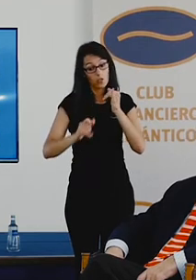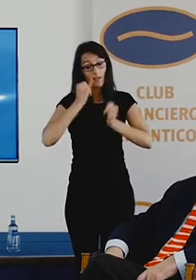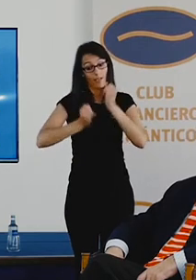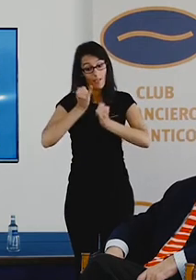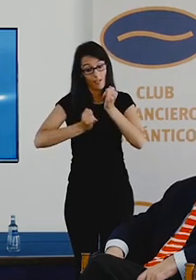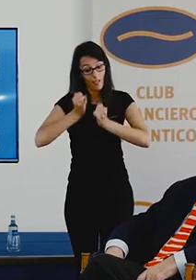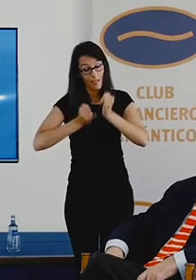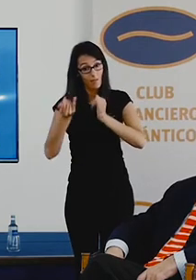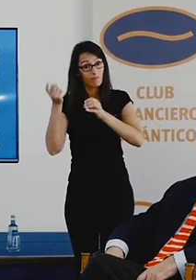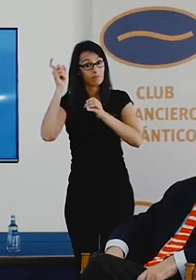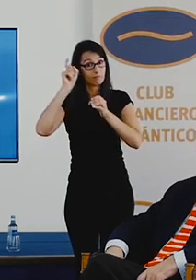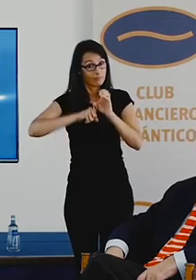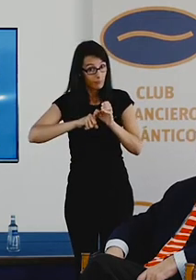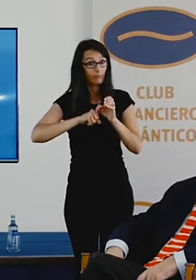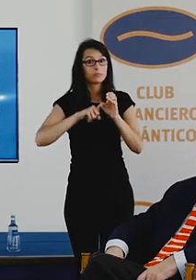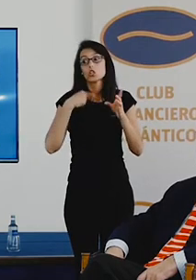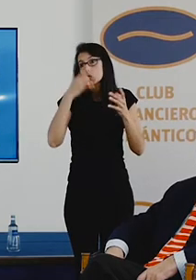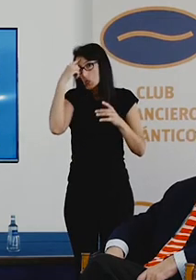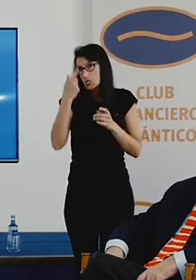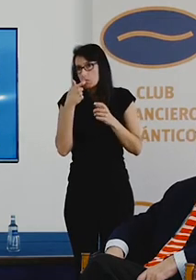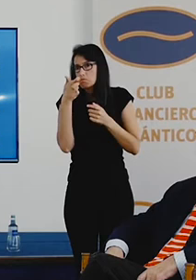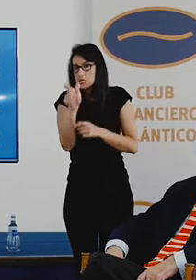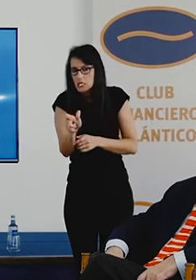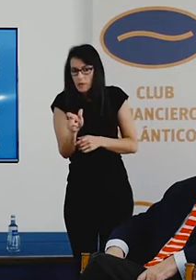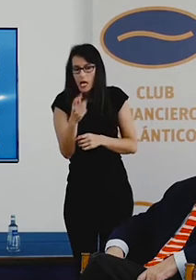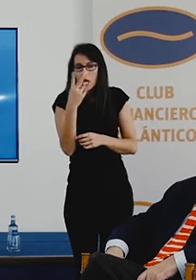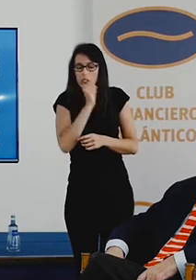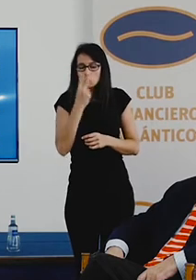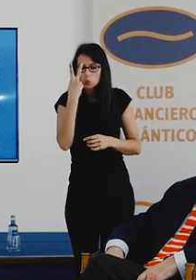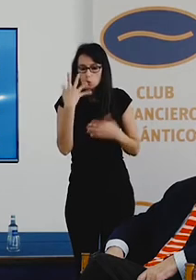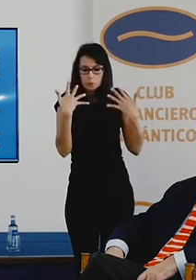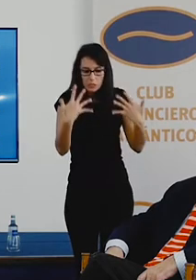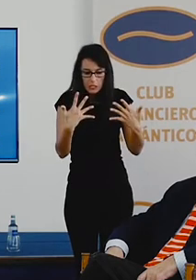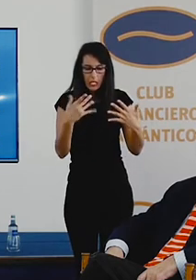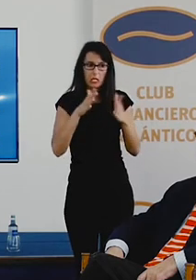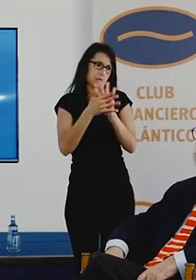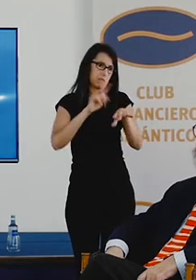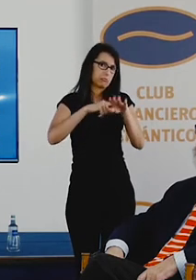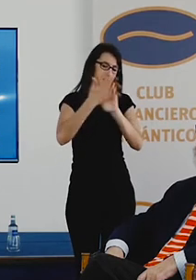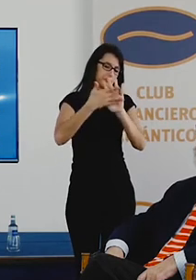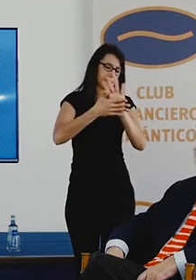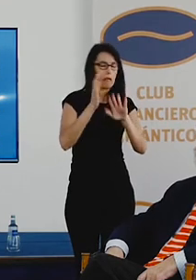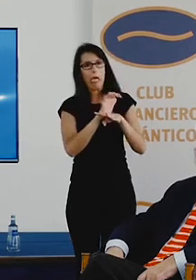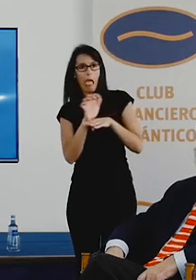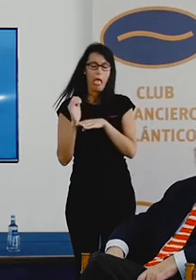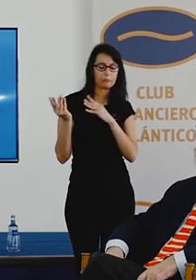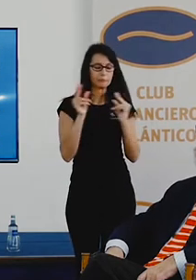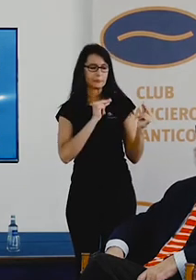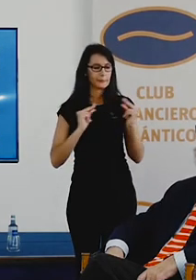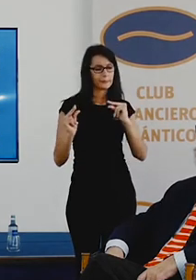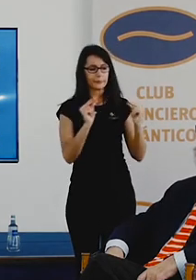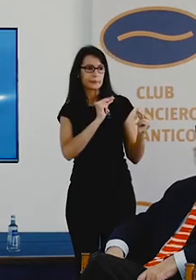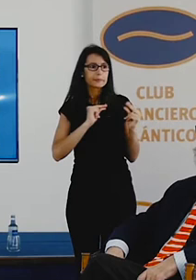buscáis en Google y sale el término. Yo no sé si lo inventamos nosotros, pero en 2010, que teníamos mucho tiempo para hablar, el cachondeo que nos dedicaban, pasaba